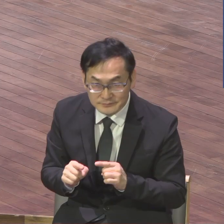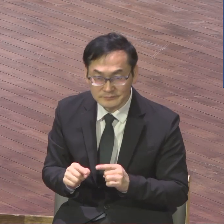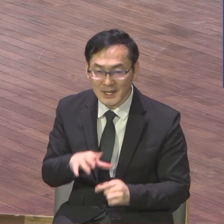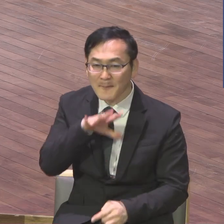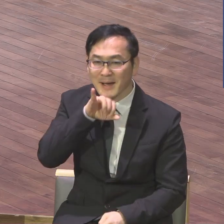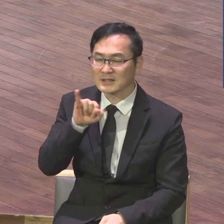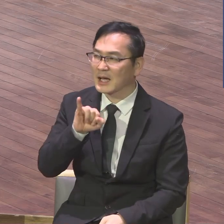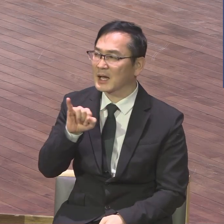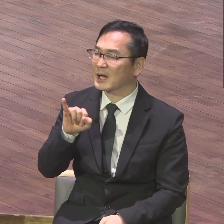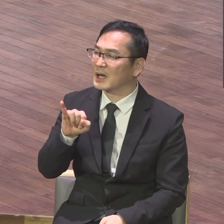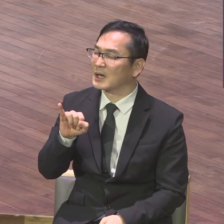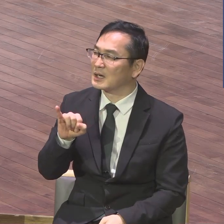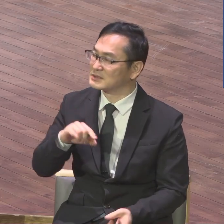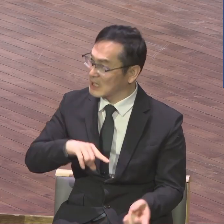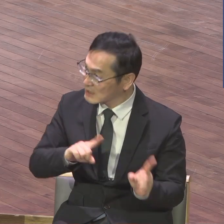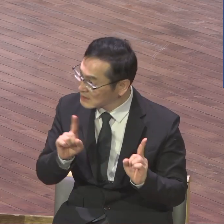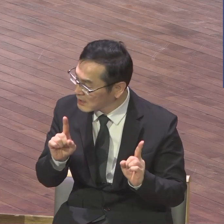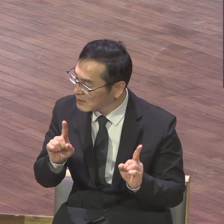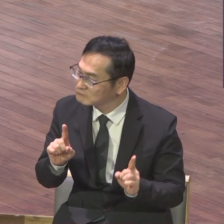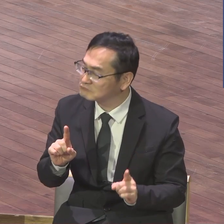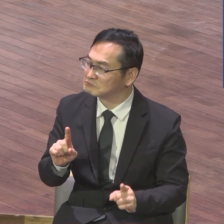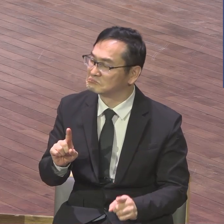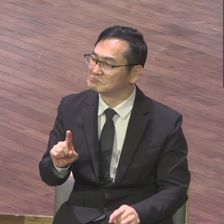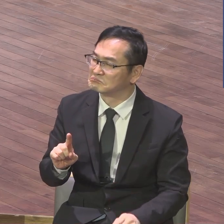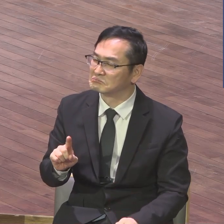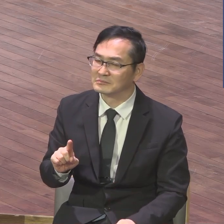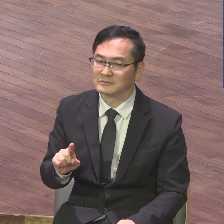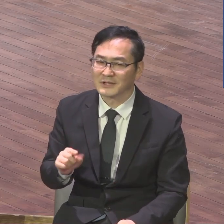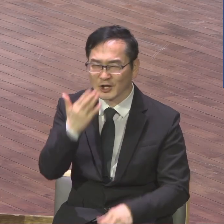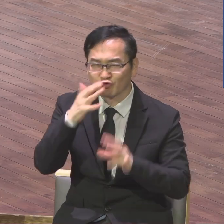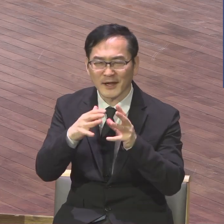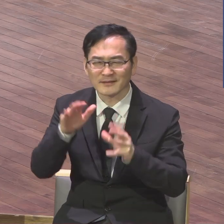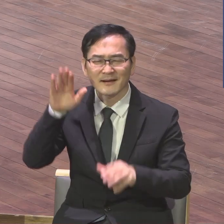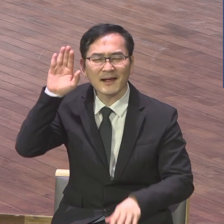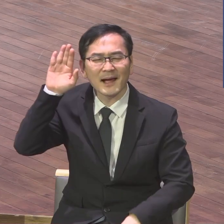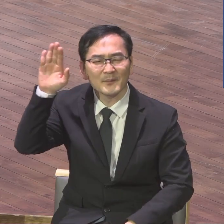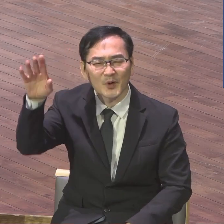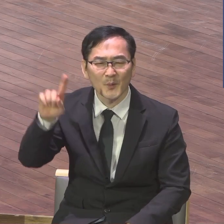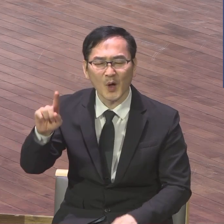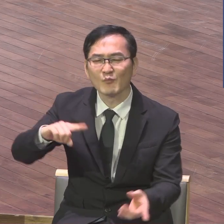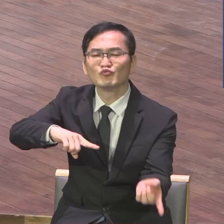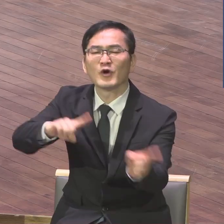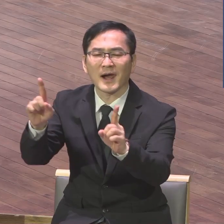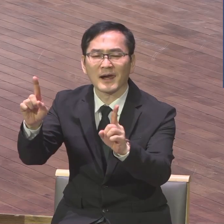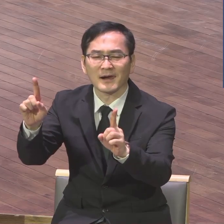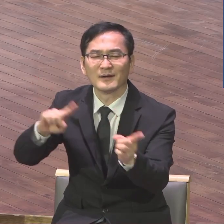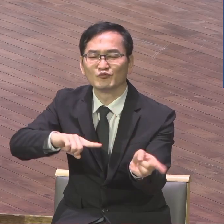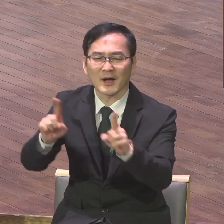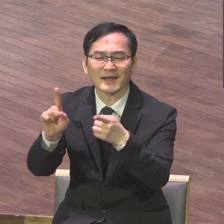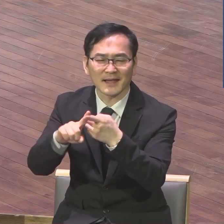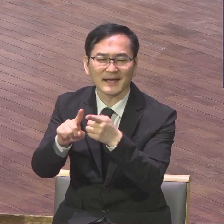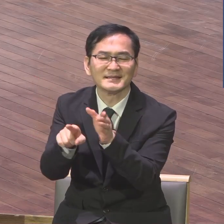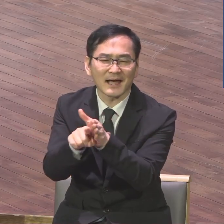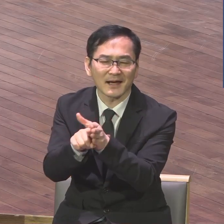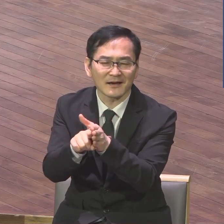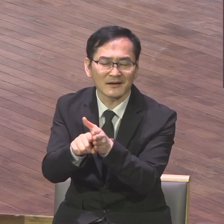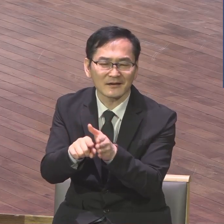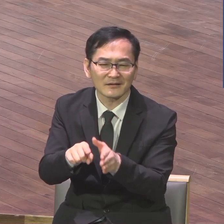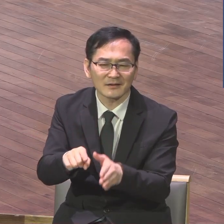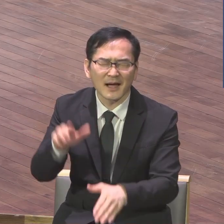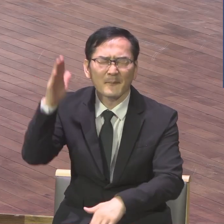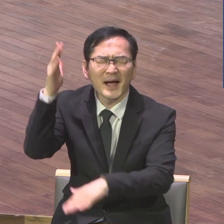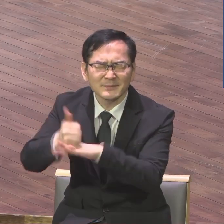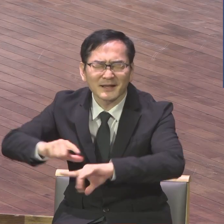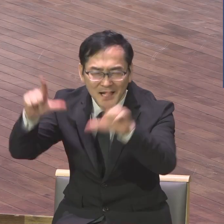마르다가 막연하게 그 당시에 유대인들이 가지고 있었던 부활 사상을 대답합니다. 마지막